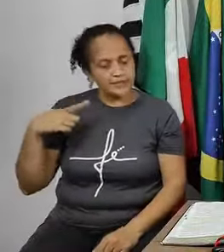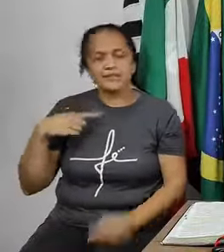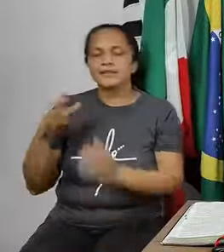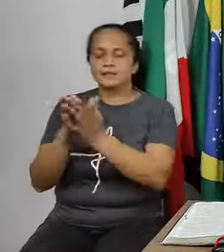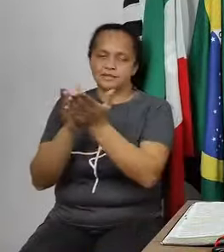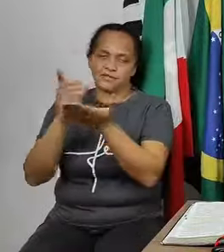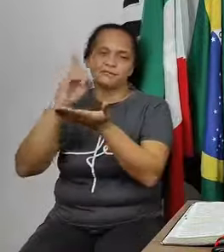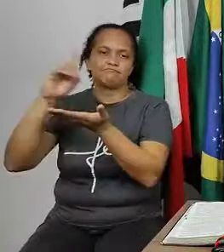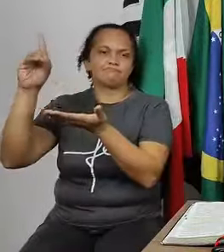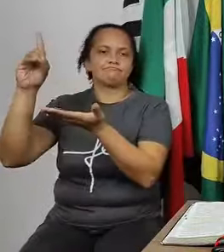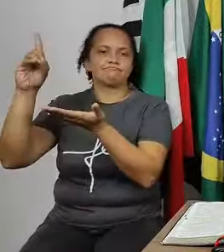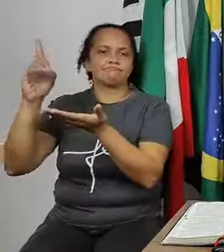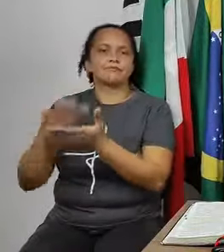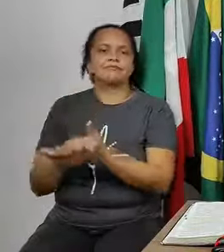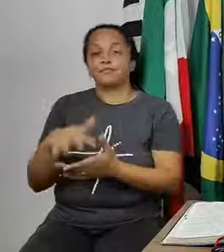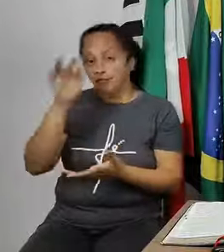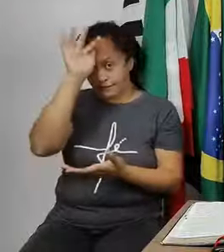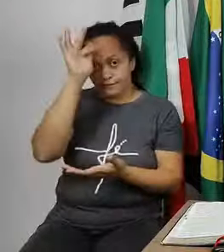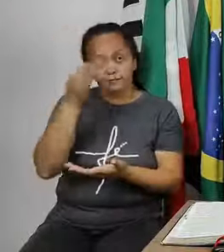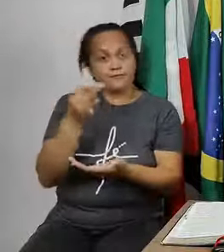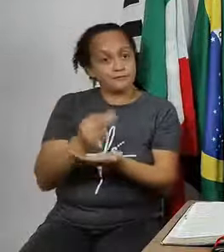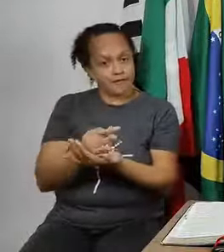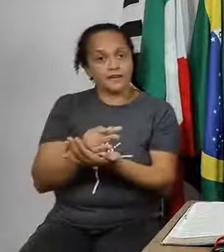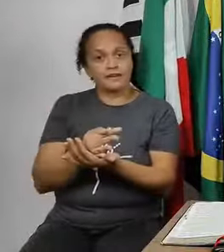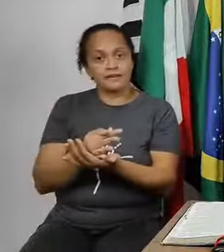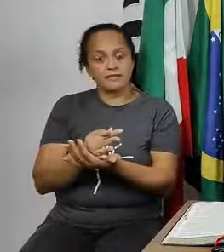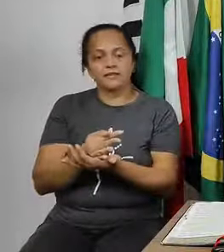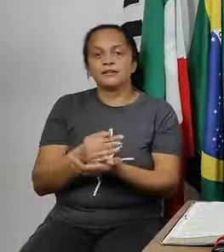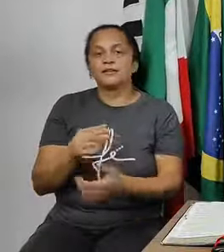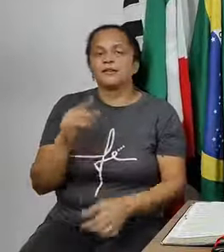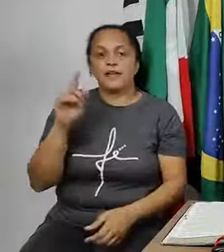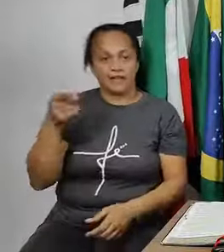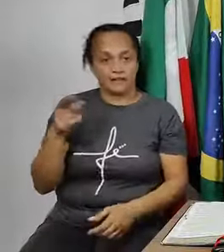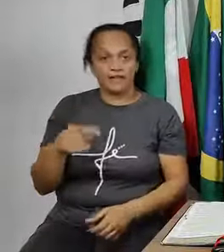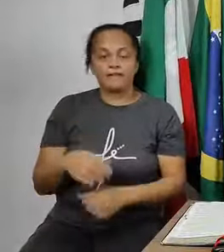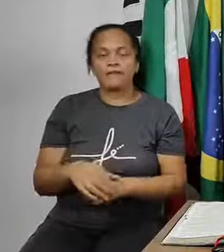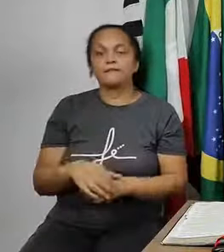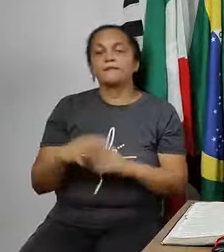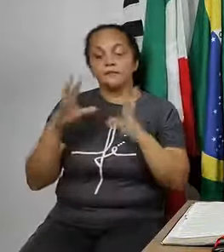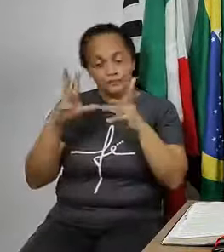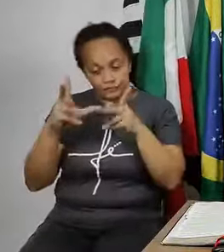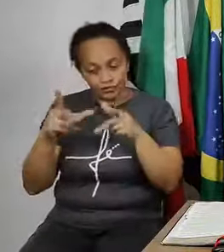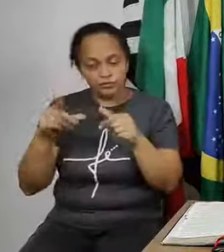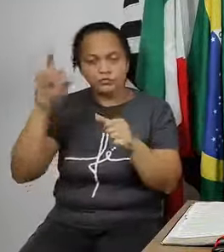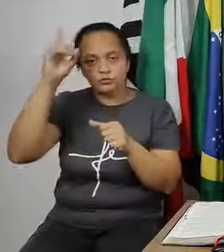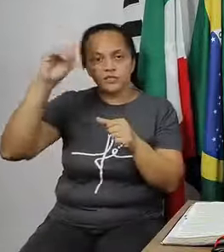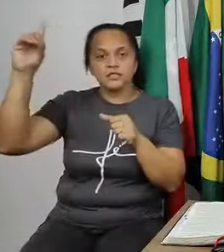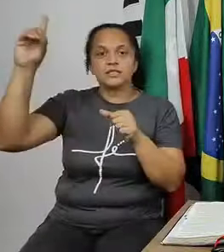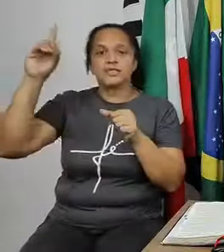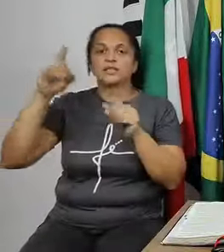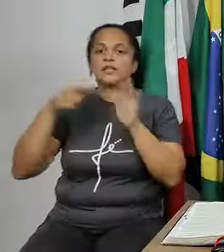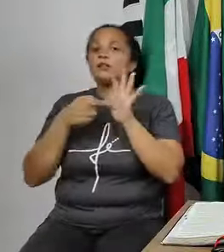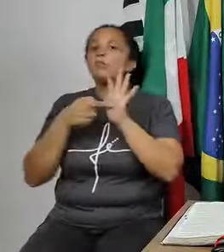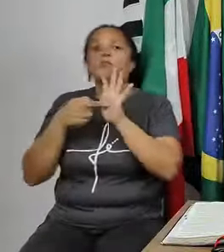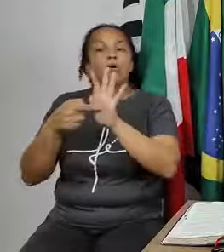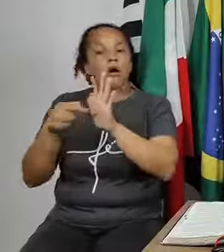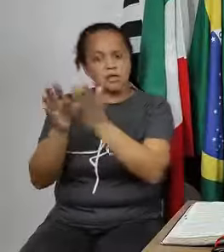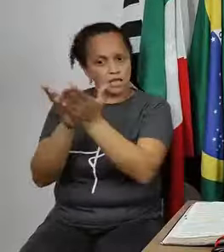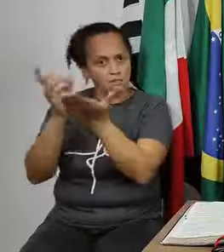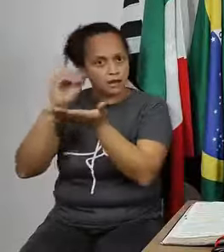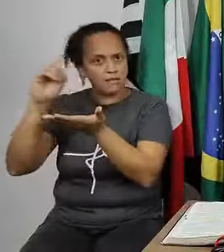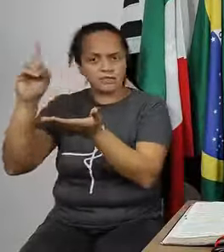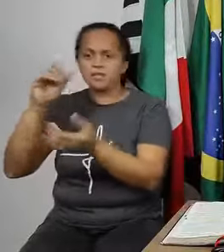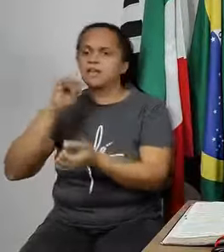sua palavra. Fé considera atentamente tudo que Deus declara em sua